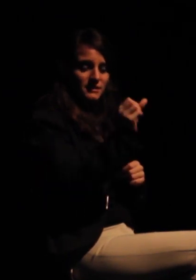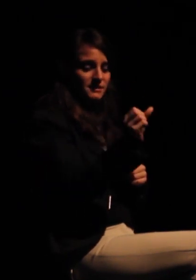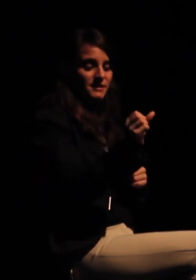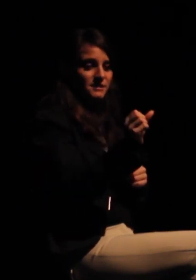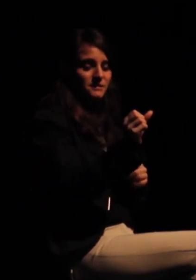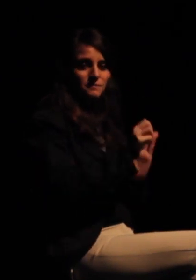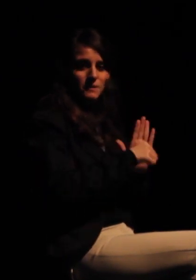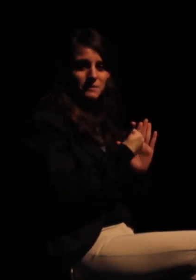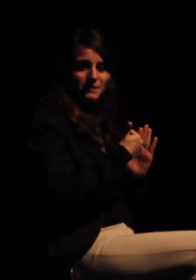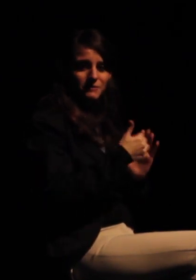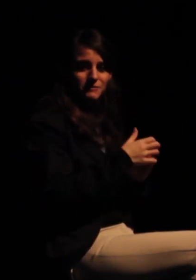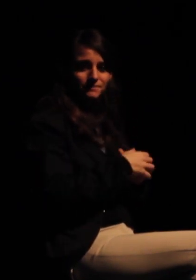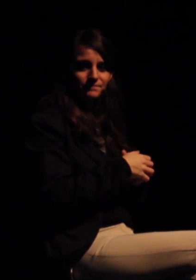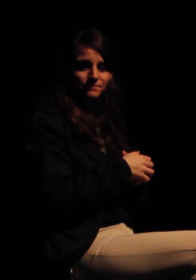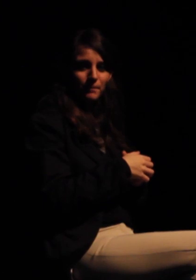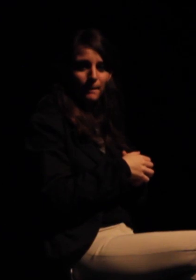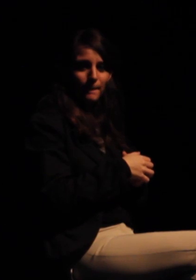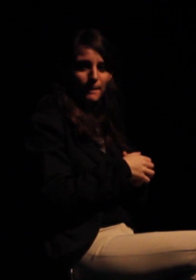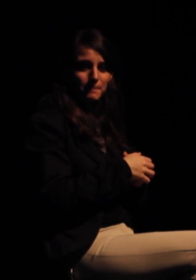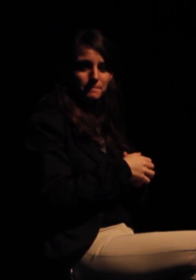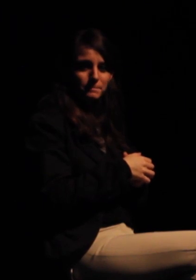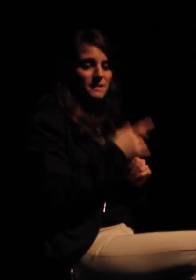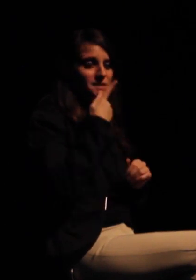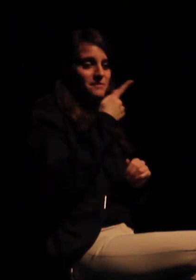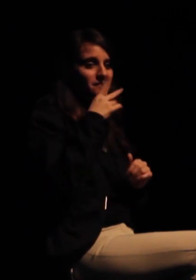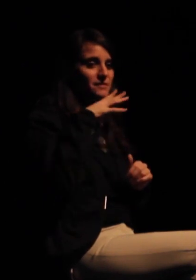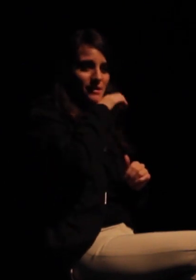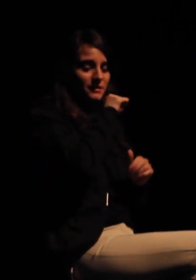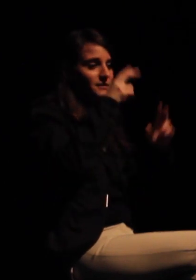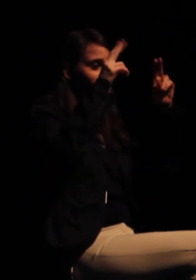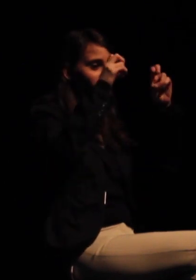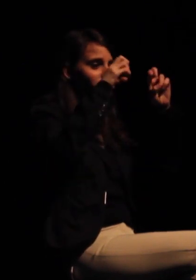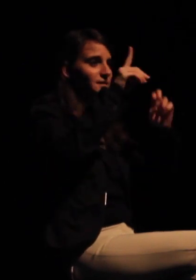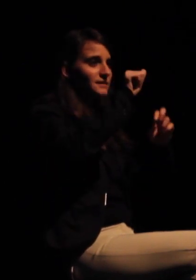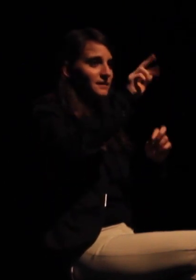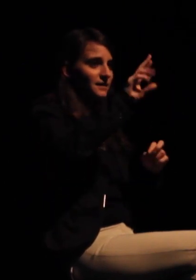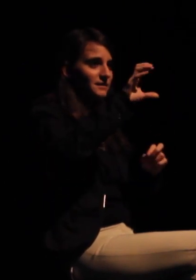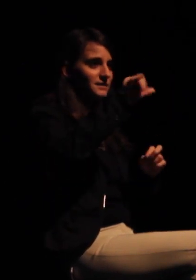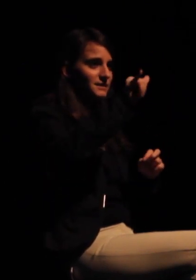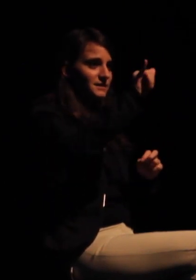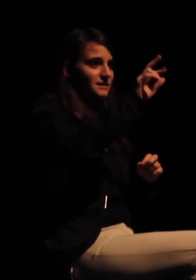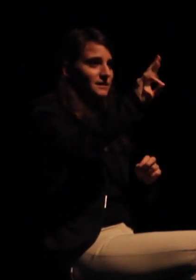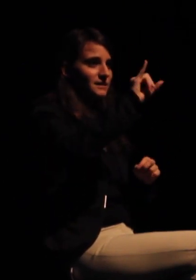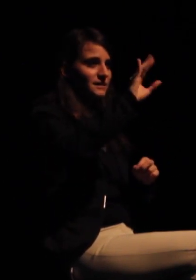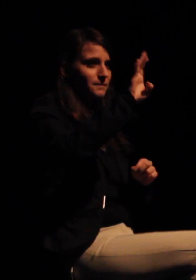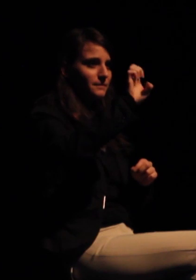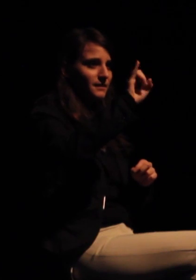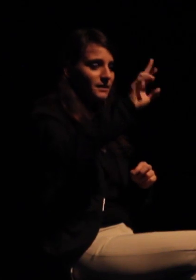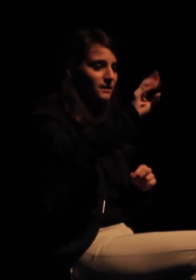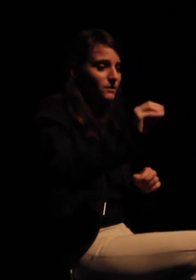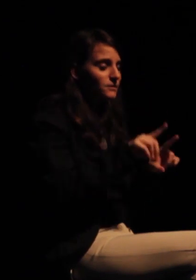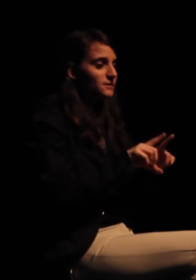6 primeiros. Eu vou falar rapidamente sobre Darcy Ribeiro e Celso